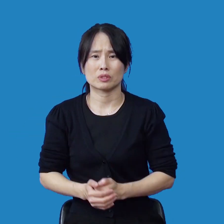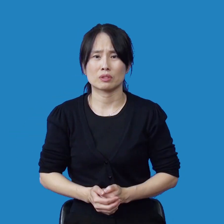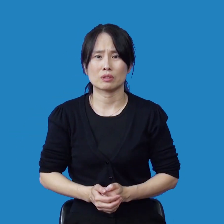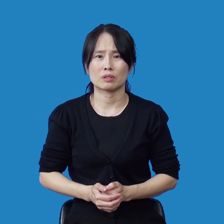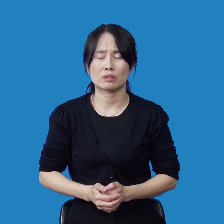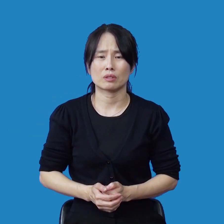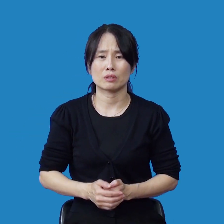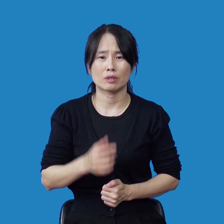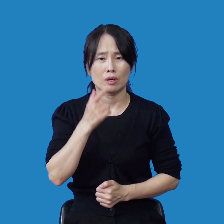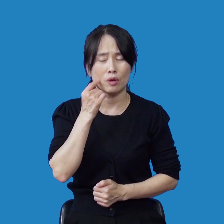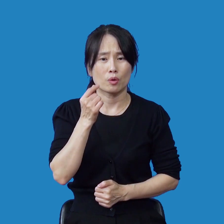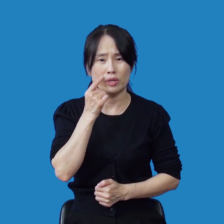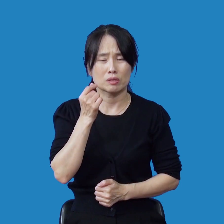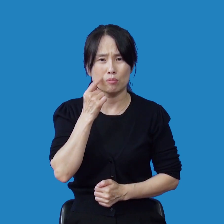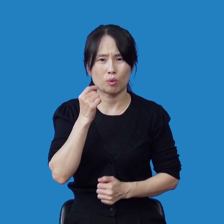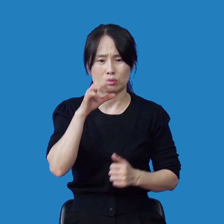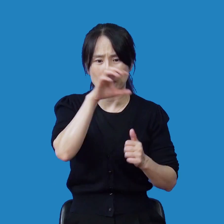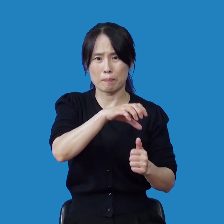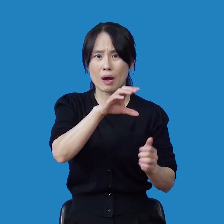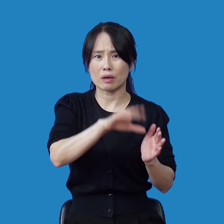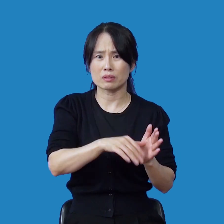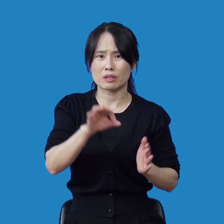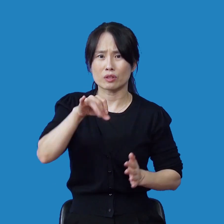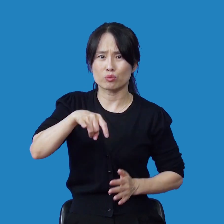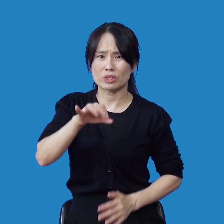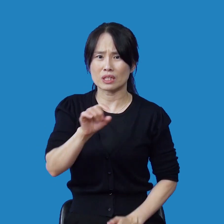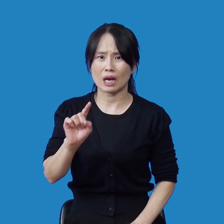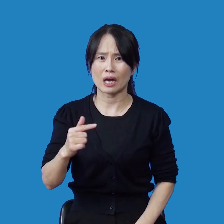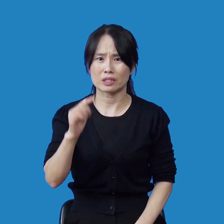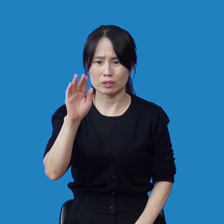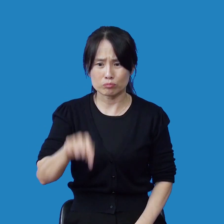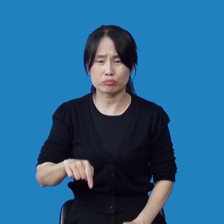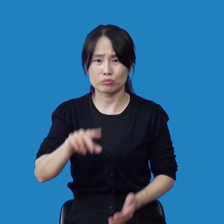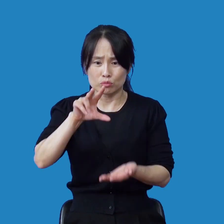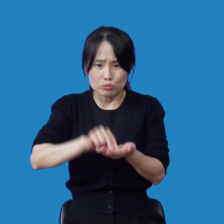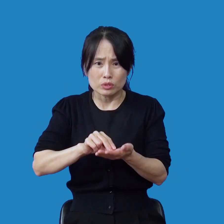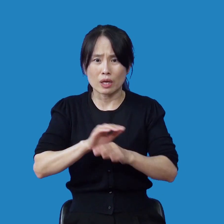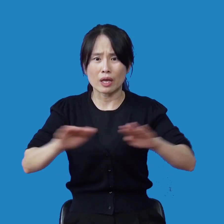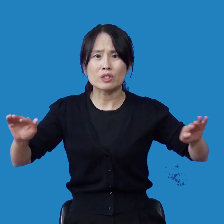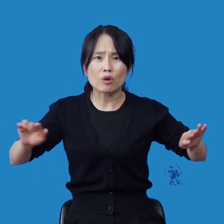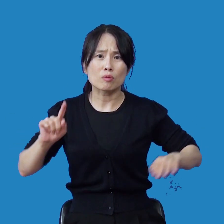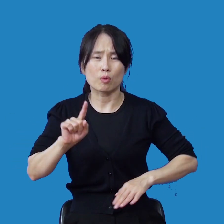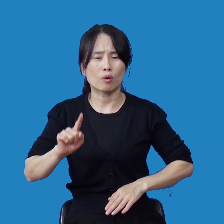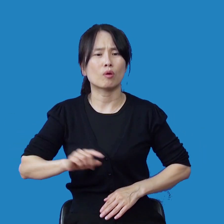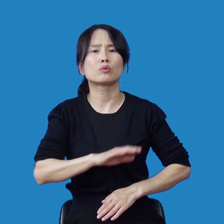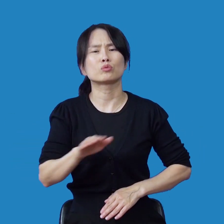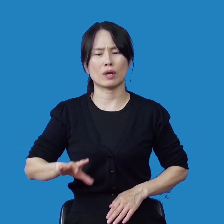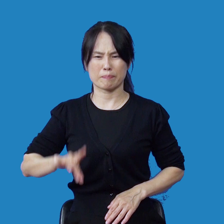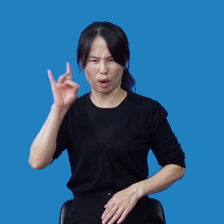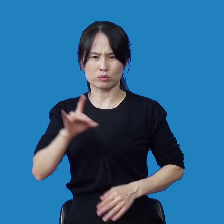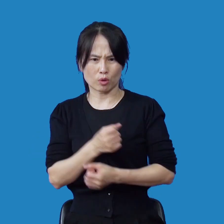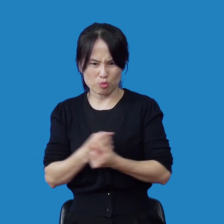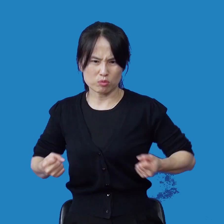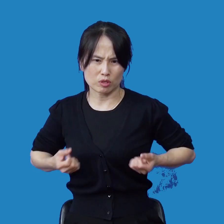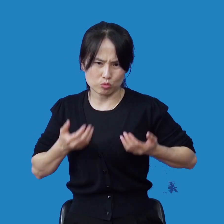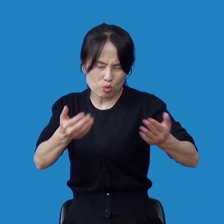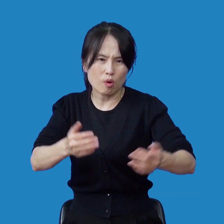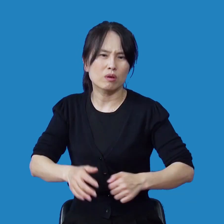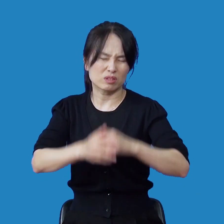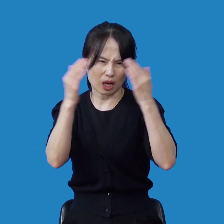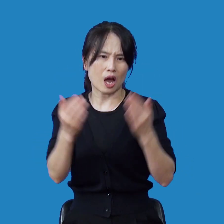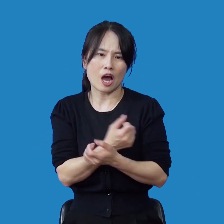위안부 문제를 푸는 법도 그렇습니다. 우리가 먼저 용서해버리는 것입니다. 다